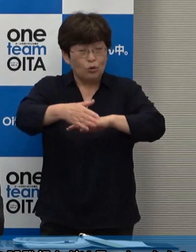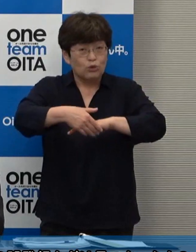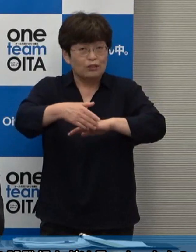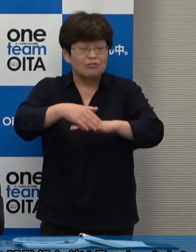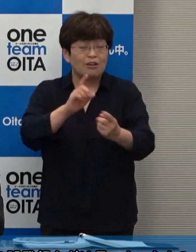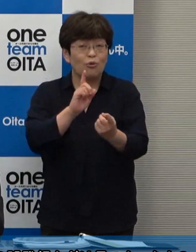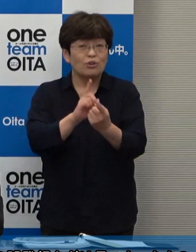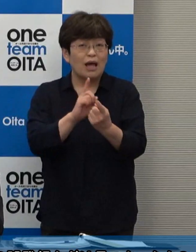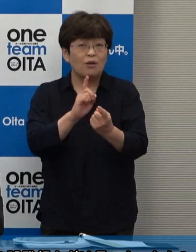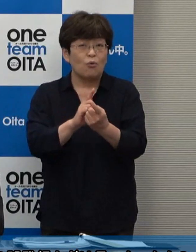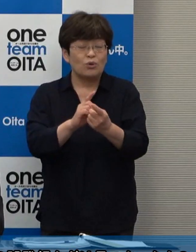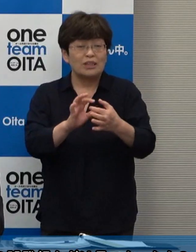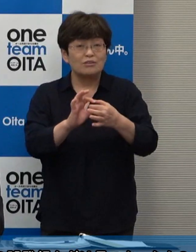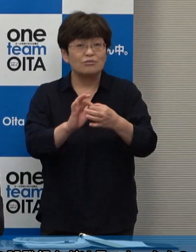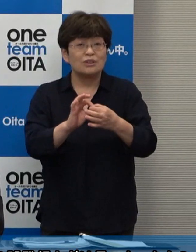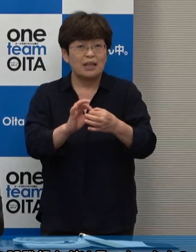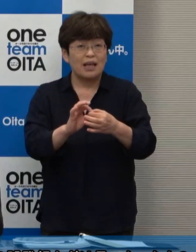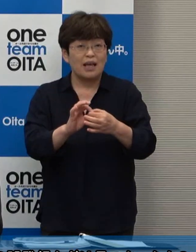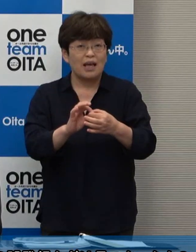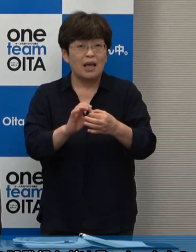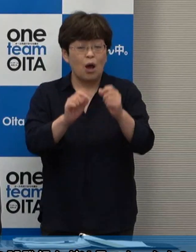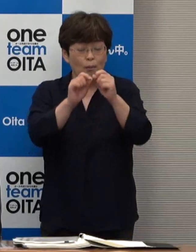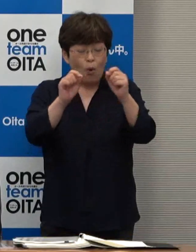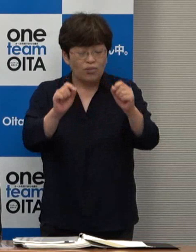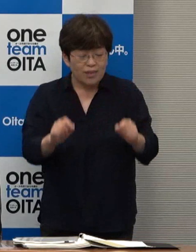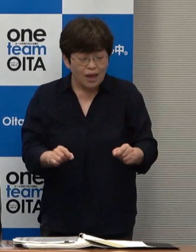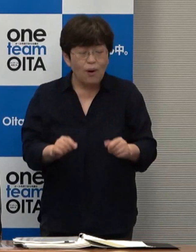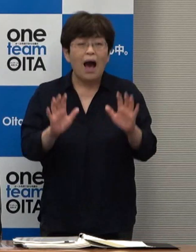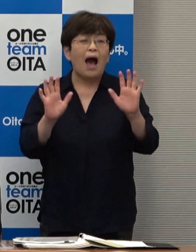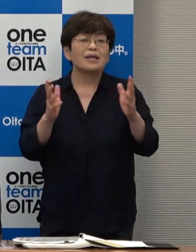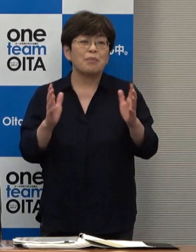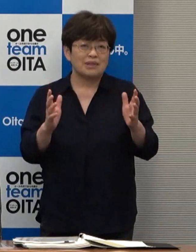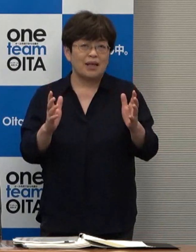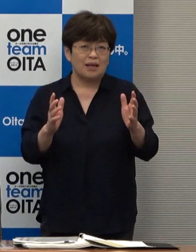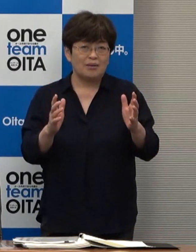したことについて新たなものは一切ないです。